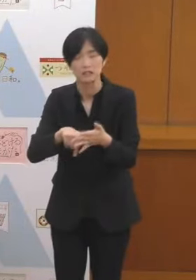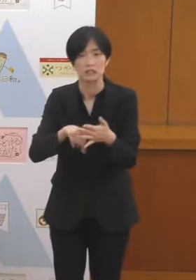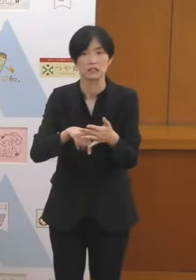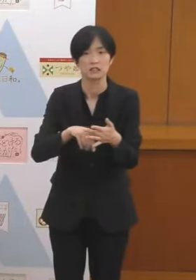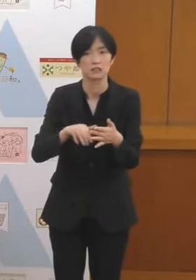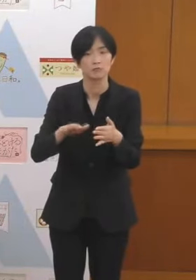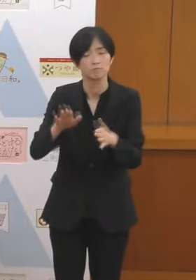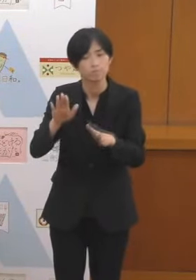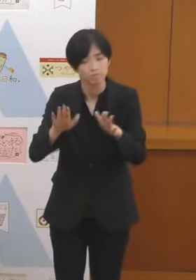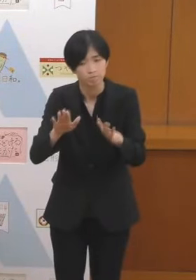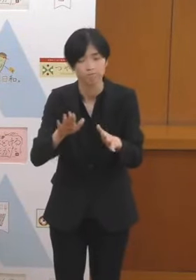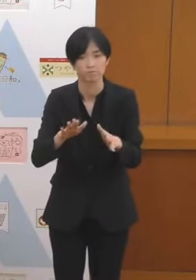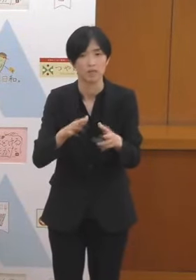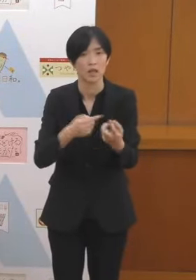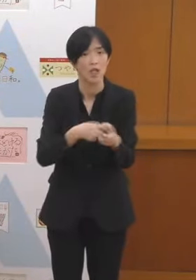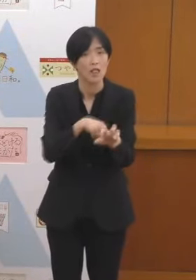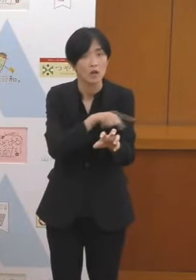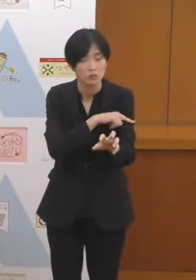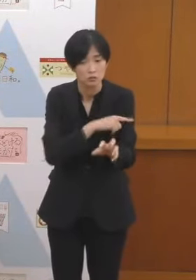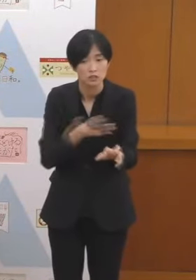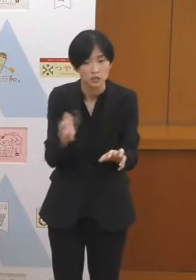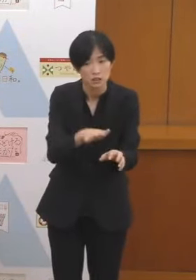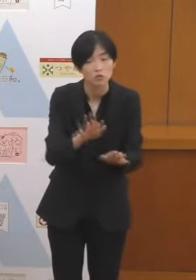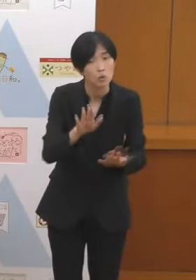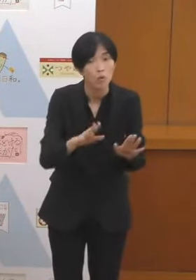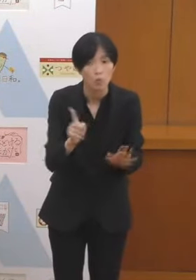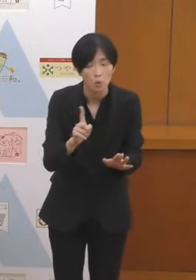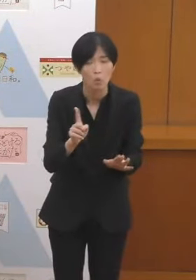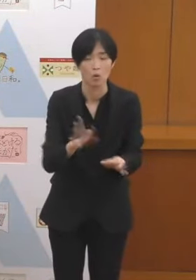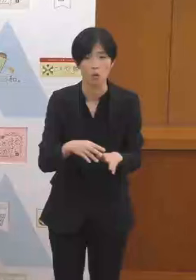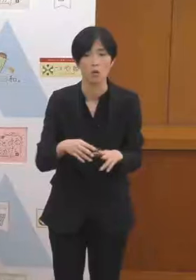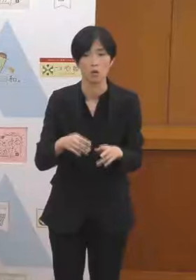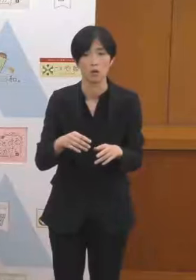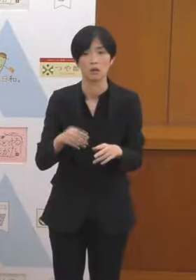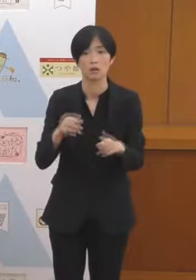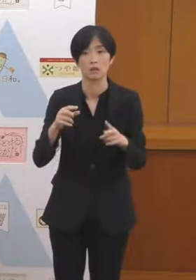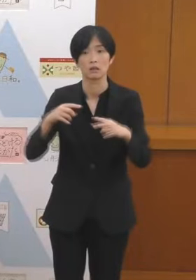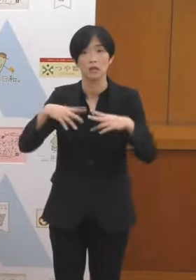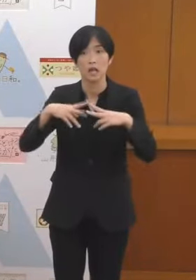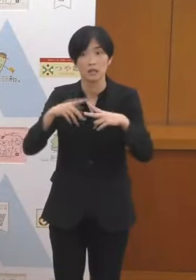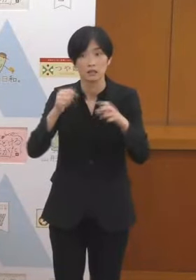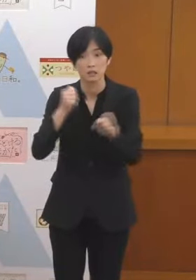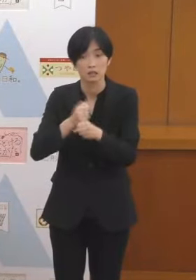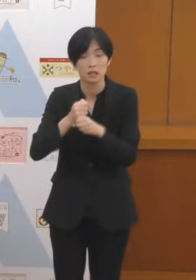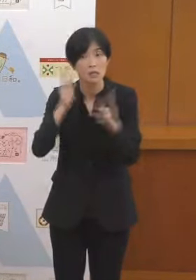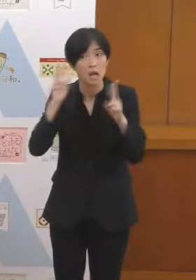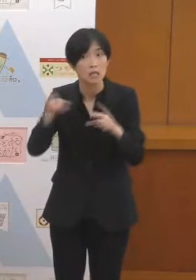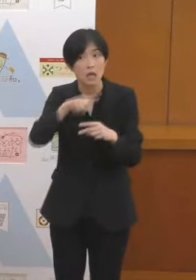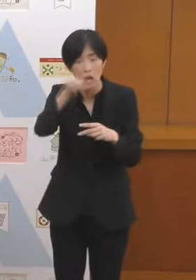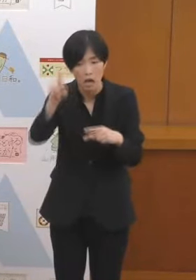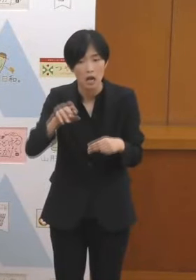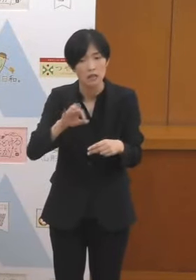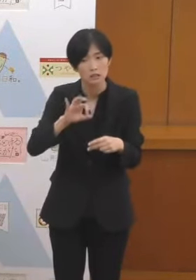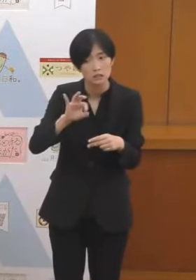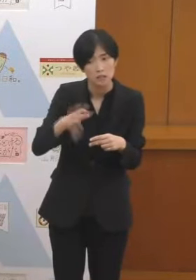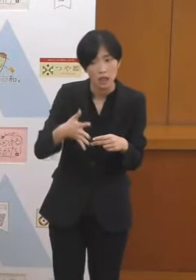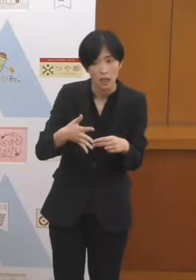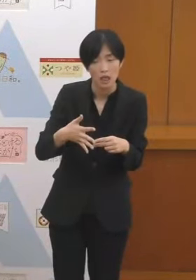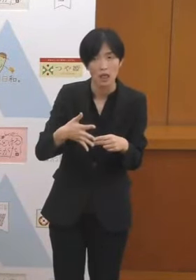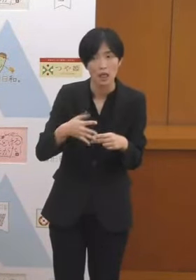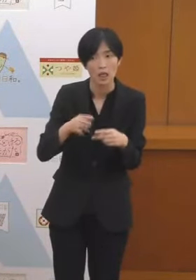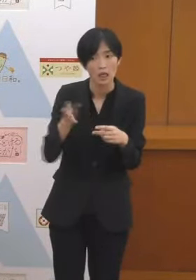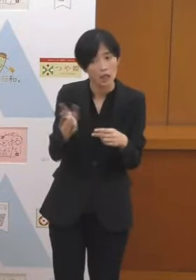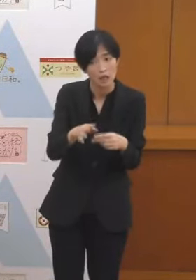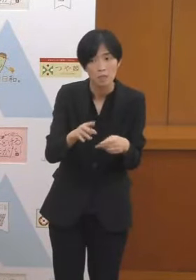導入の取り組み状況の他発電事業者からも税導入に対するご意見をお聞きしているという